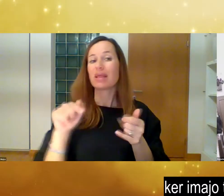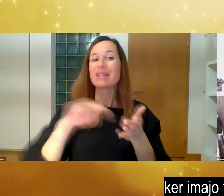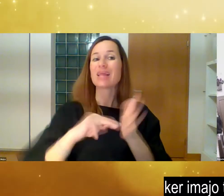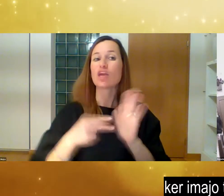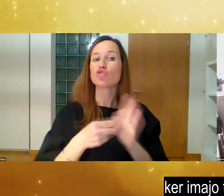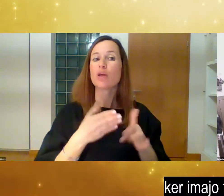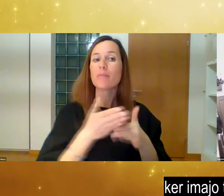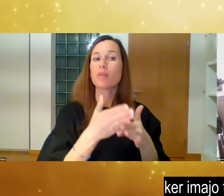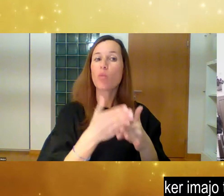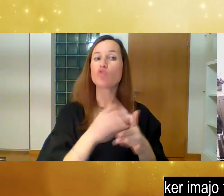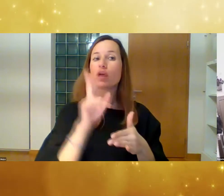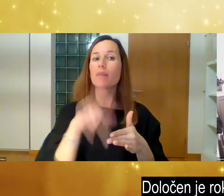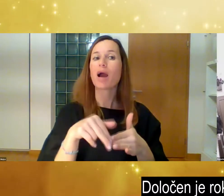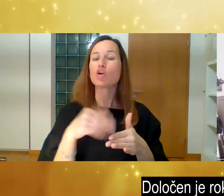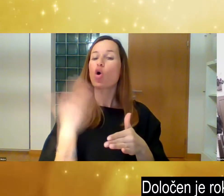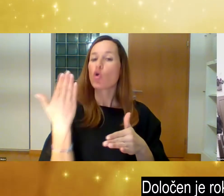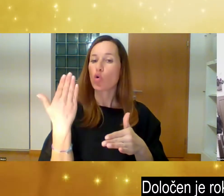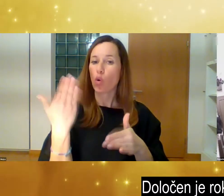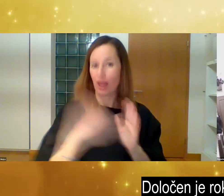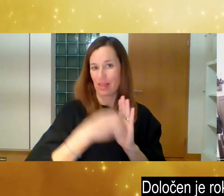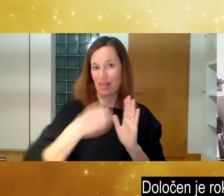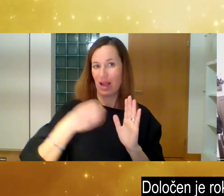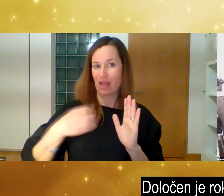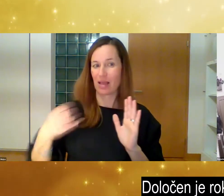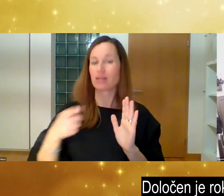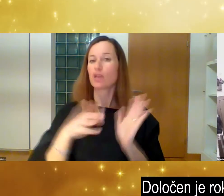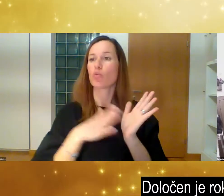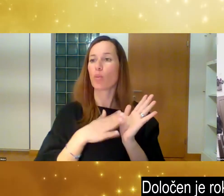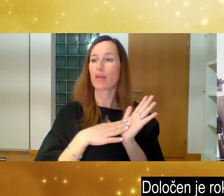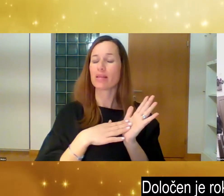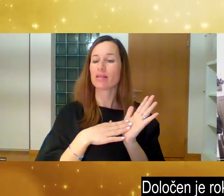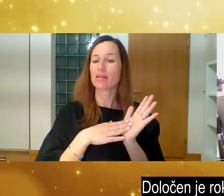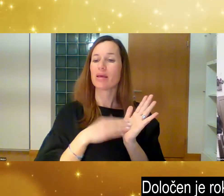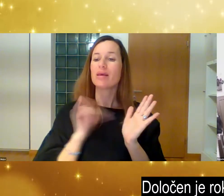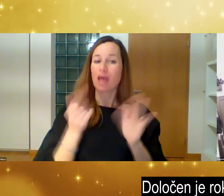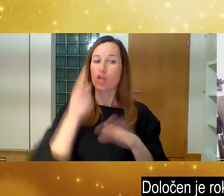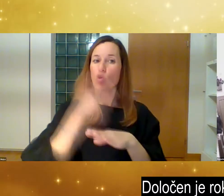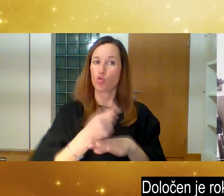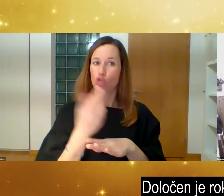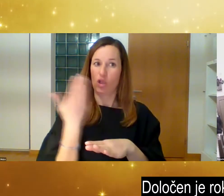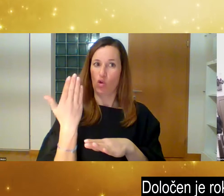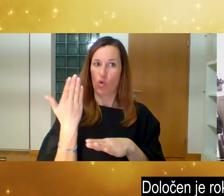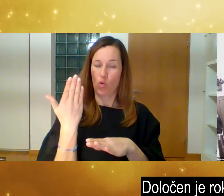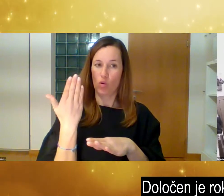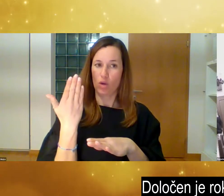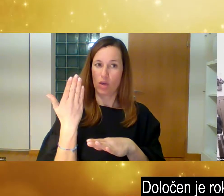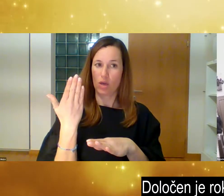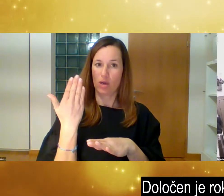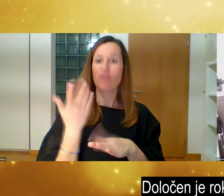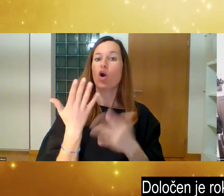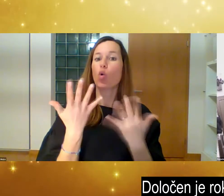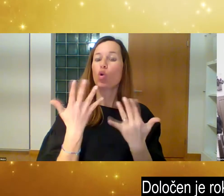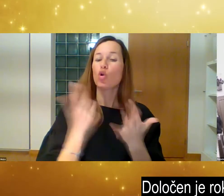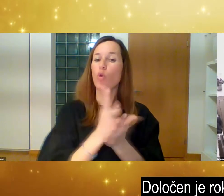pač rok trajanja, to se pravi, je določen rok, v kolikem času